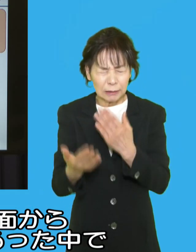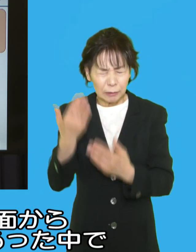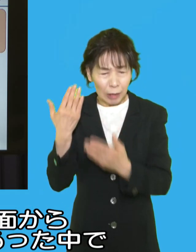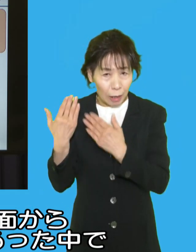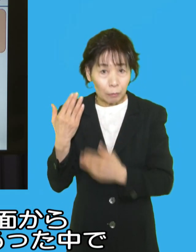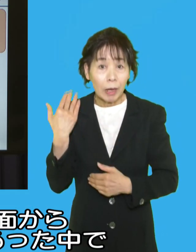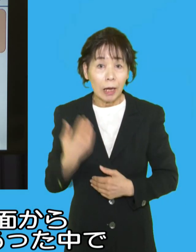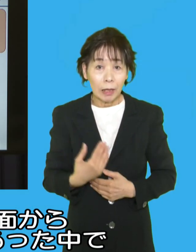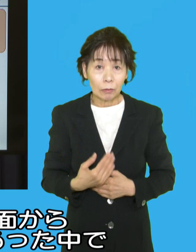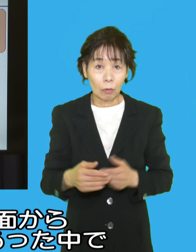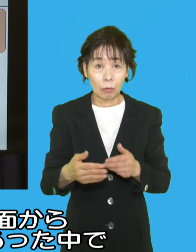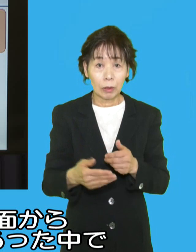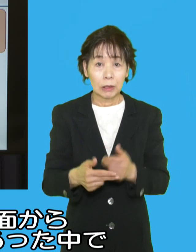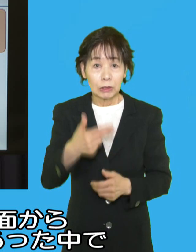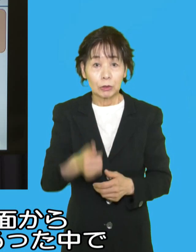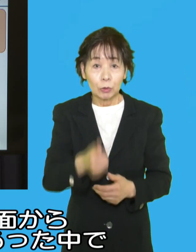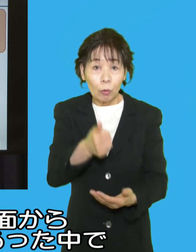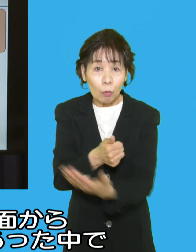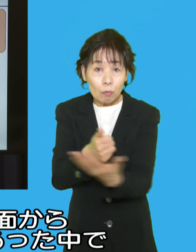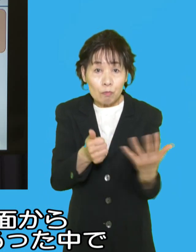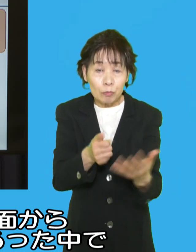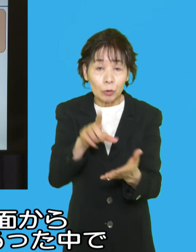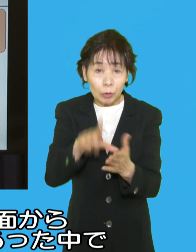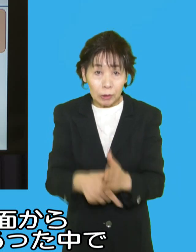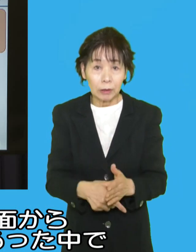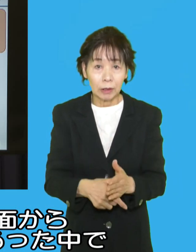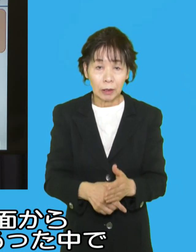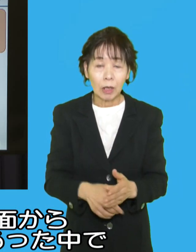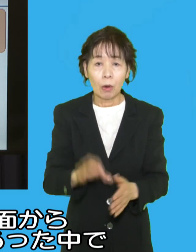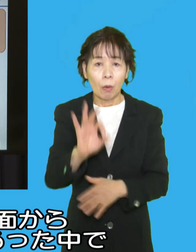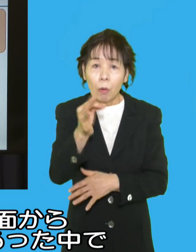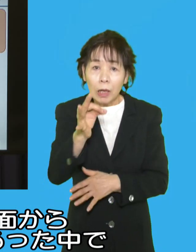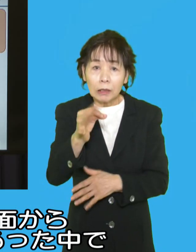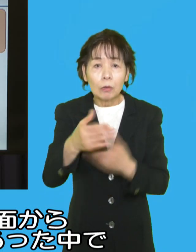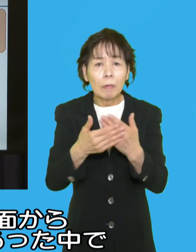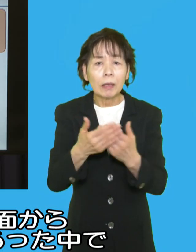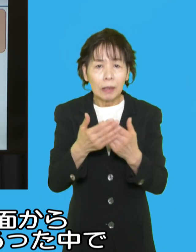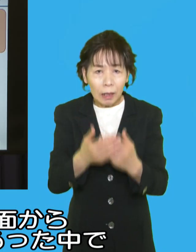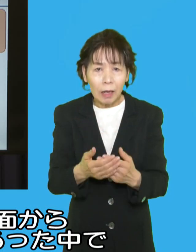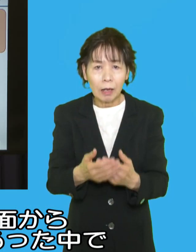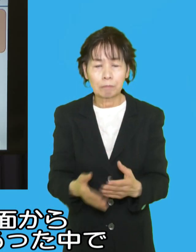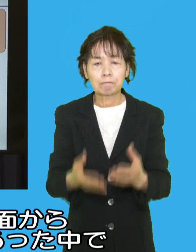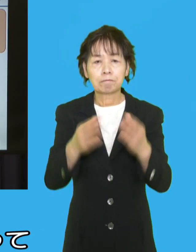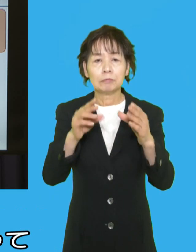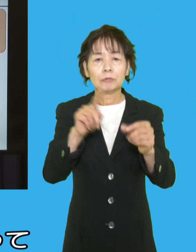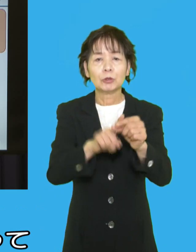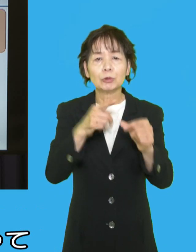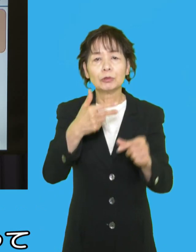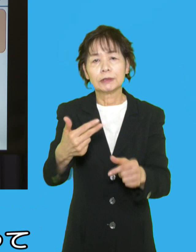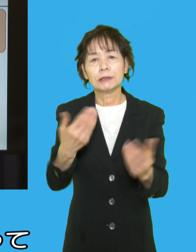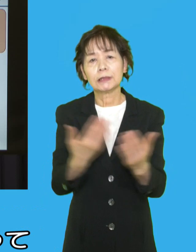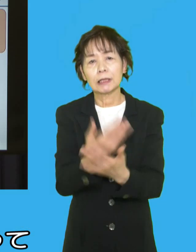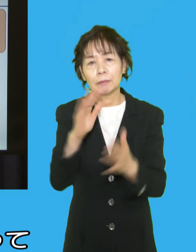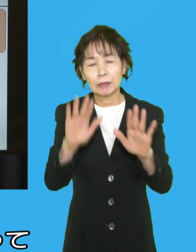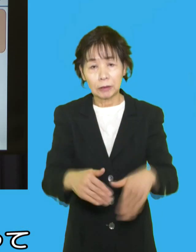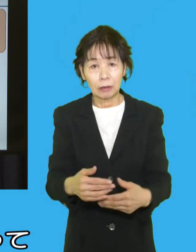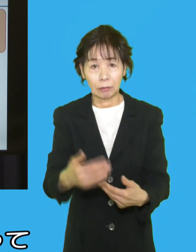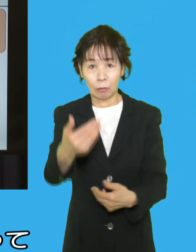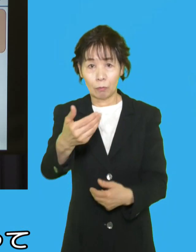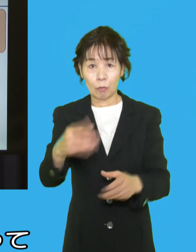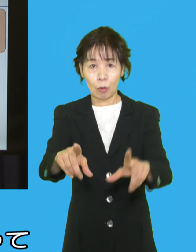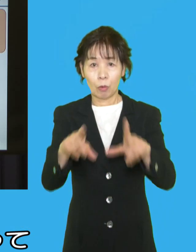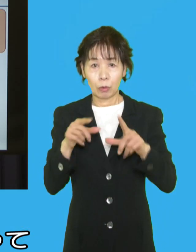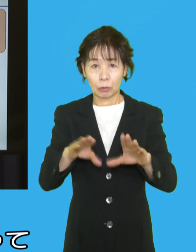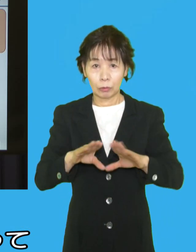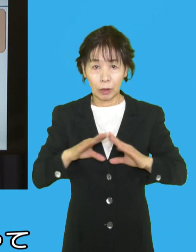でそのコストの面から中止しましたという話があった中で、代替